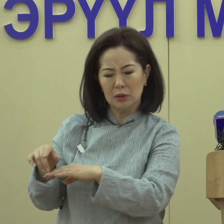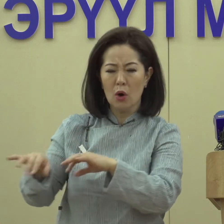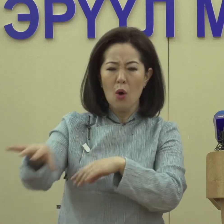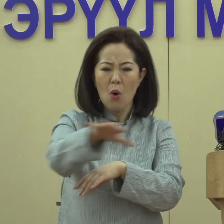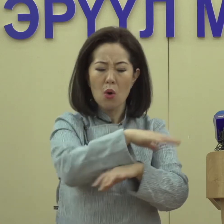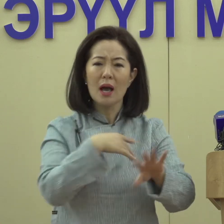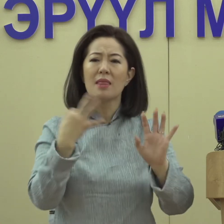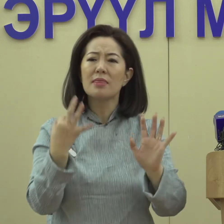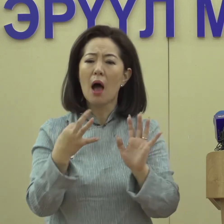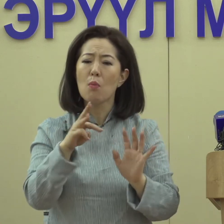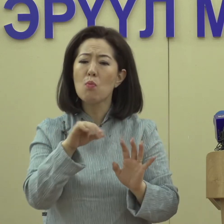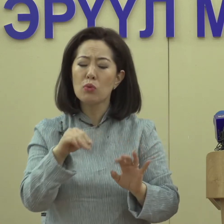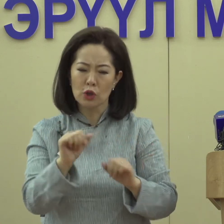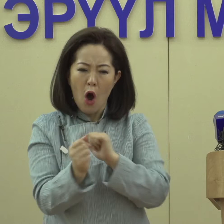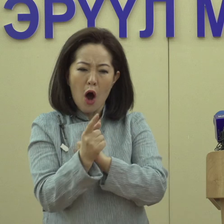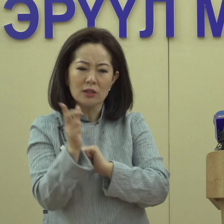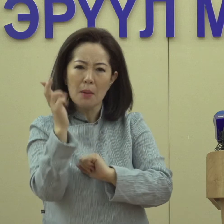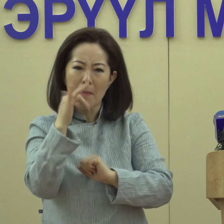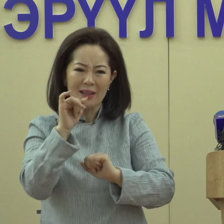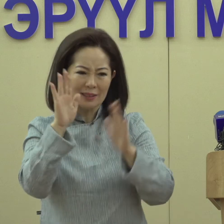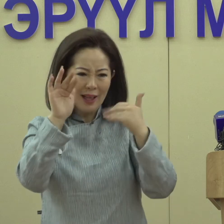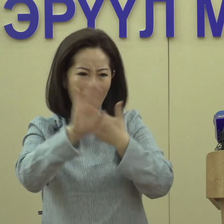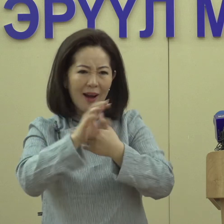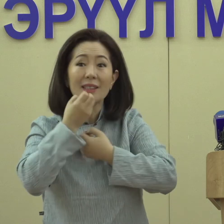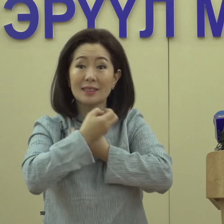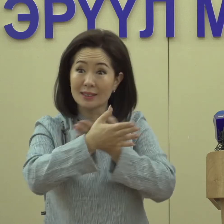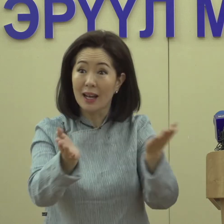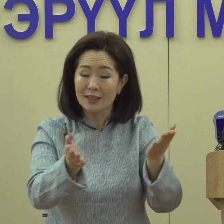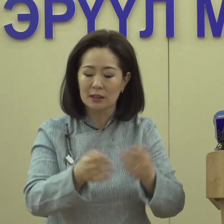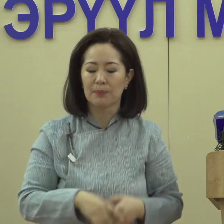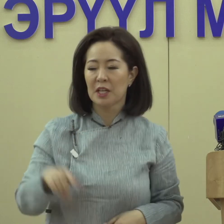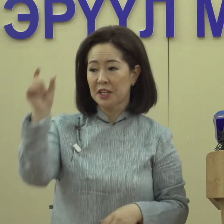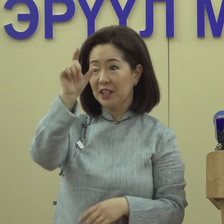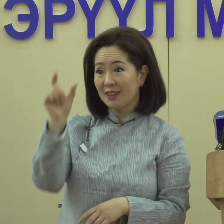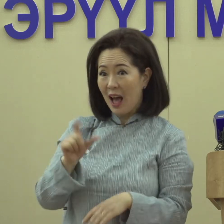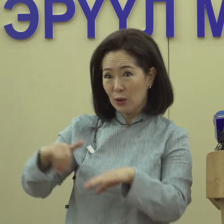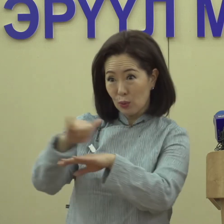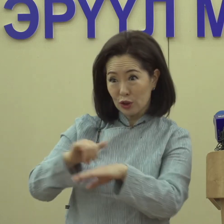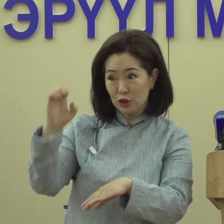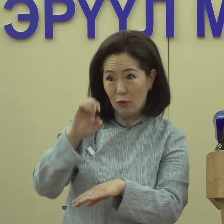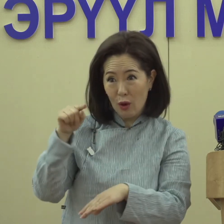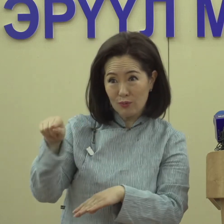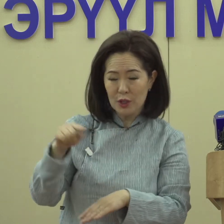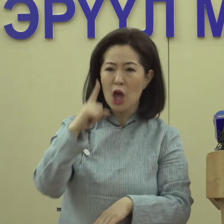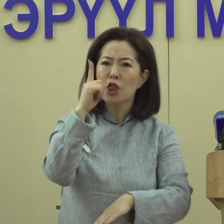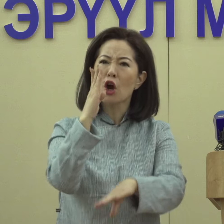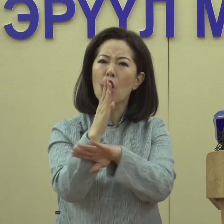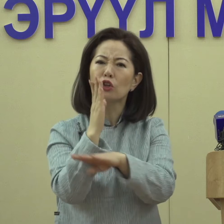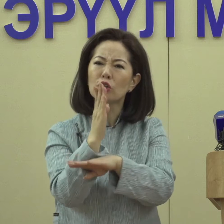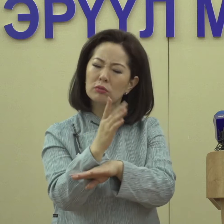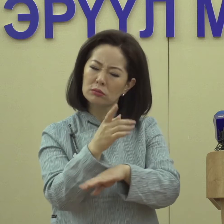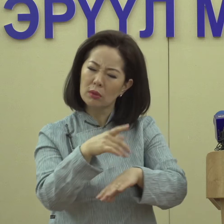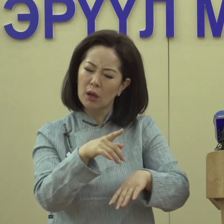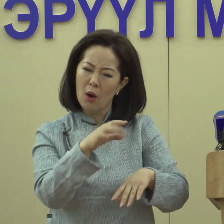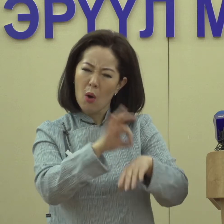онц байдал зарласан байна. За Европ төв Детал улсад бол сүүлийн нэг өдөр бол өдрийн дотор халдварын